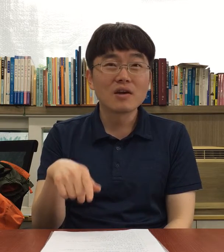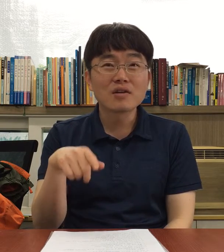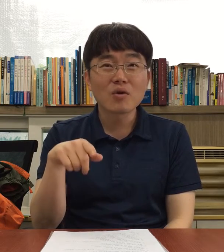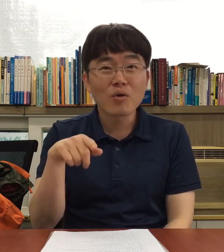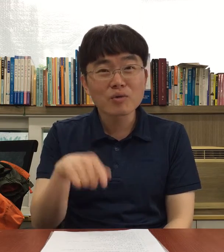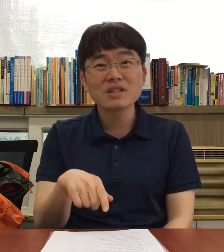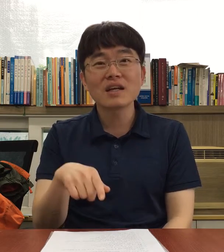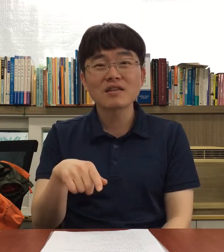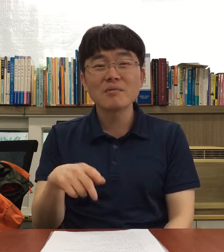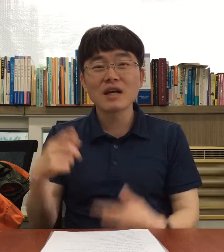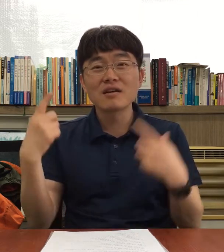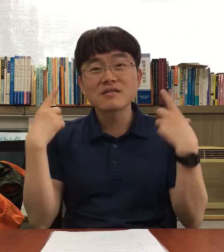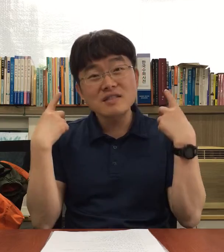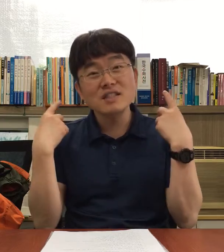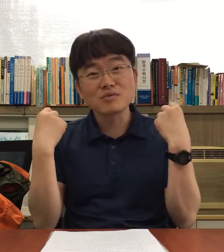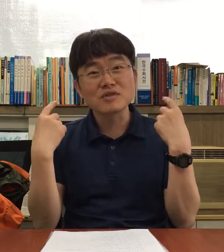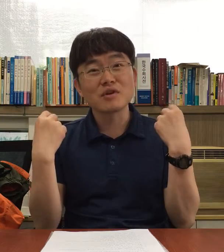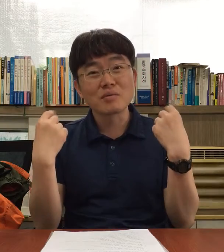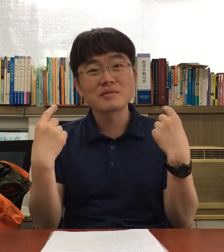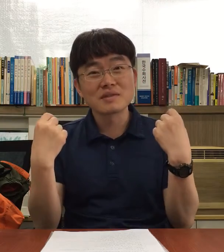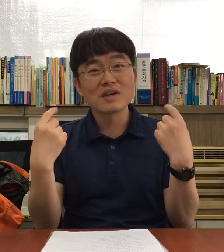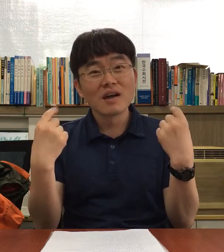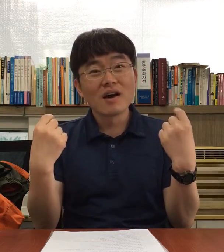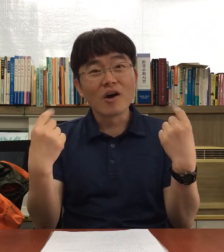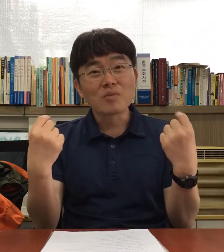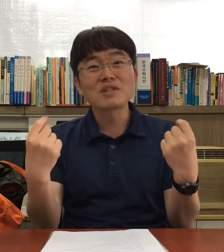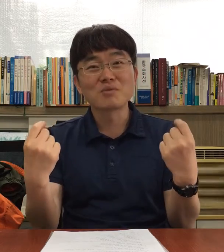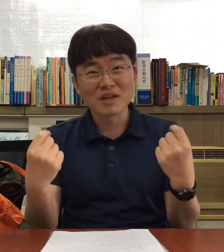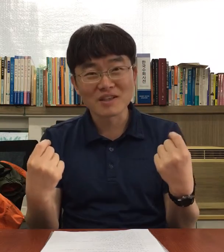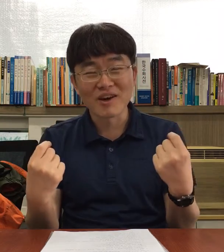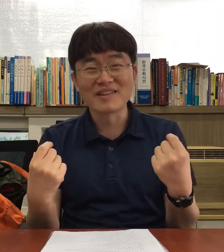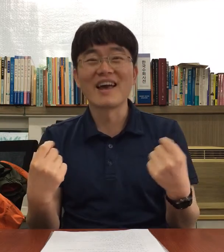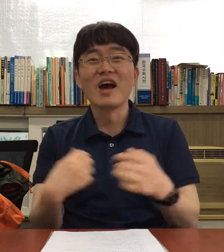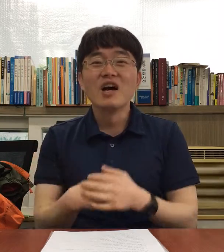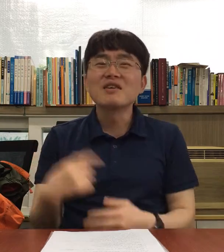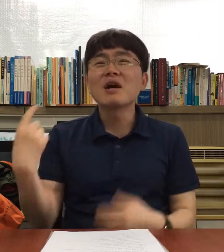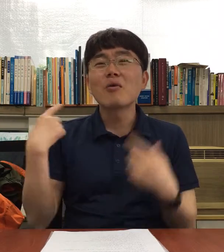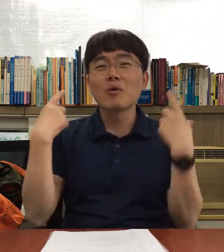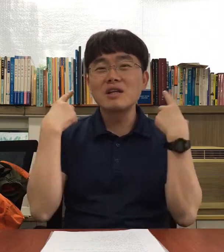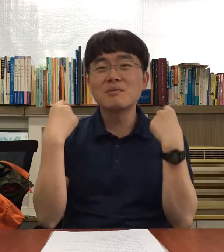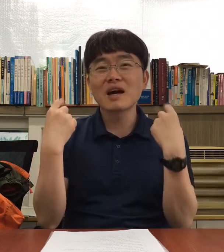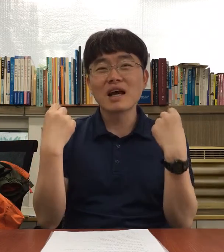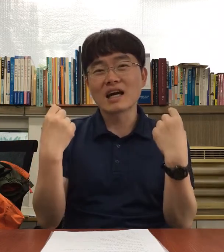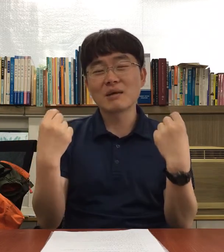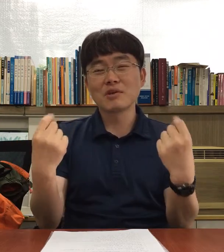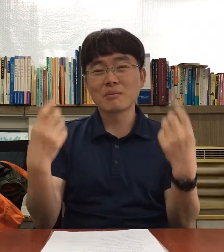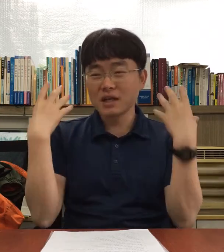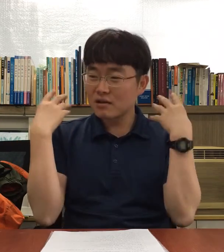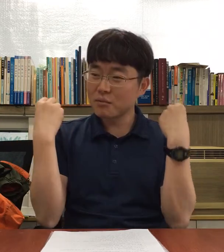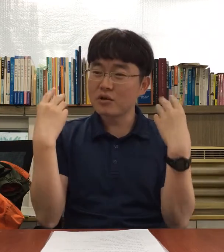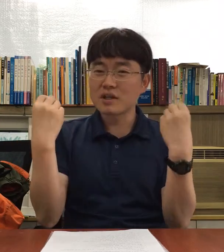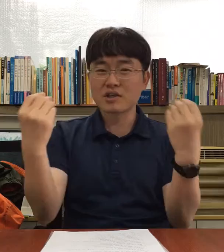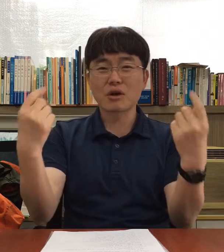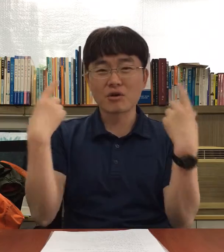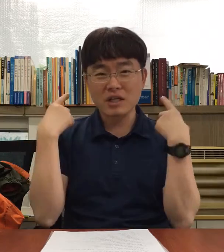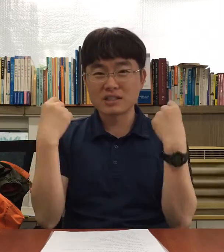여기서 혹시나 설마 이걸 쓰시는 분들은 없었으면 좋겠어요. 네, 이거의 원래 의미가 약간의 뭐냐면 이걸 뭐 이렇게 쓰기도 하고 이렇게